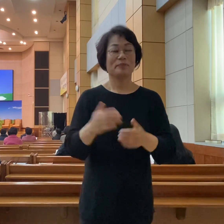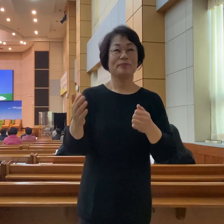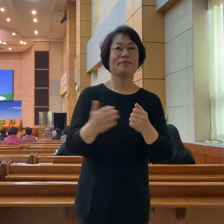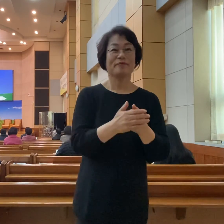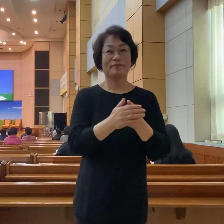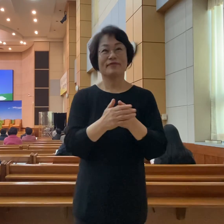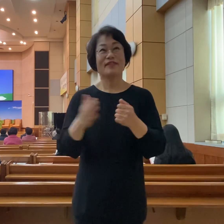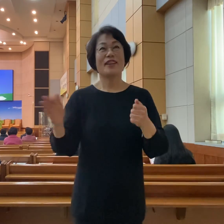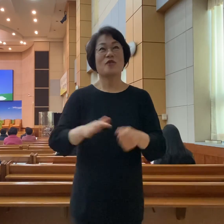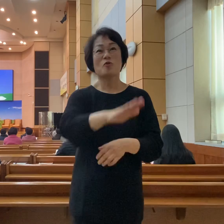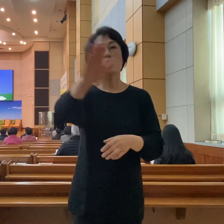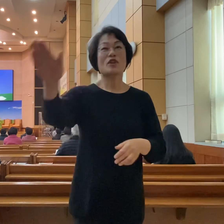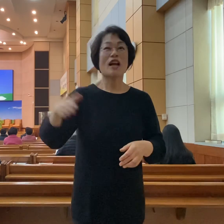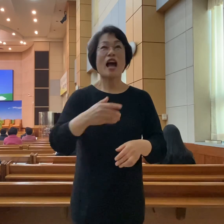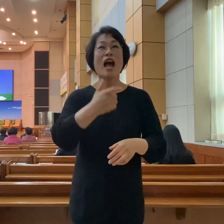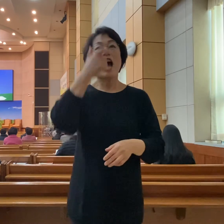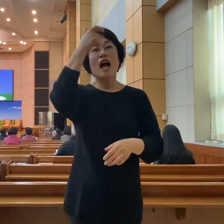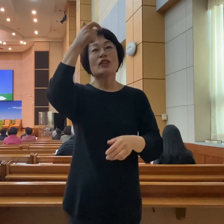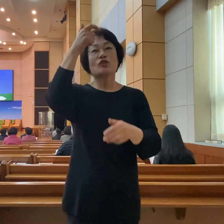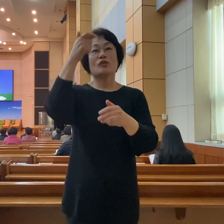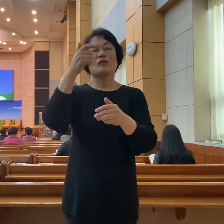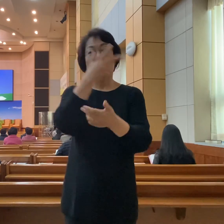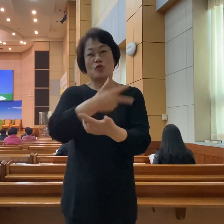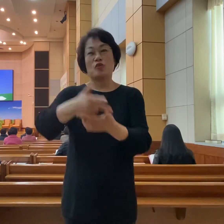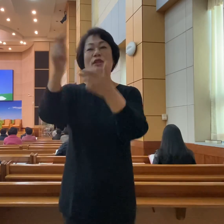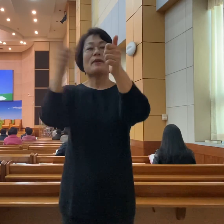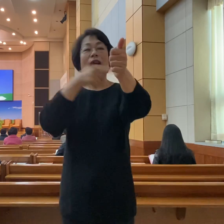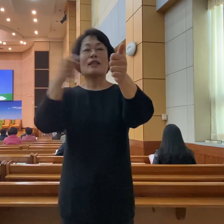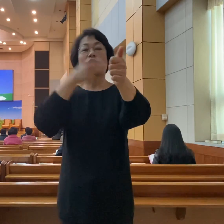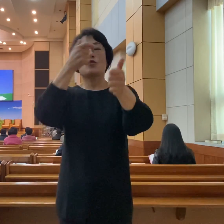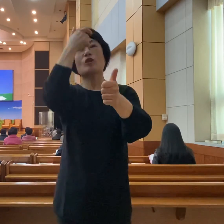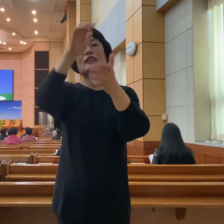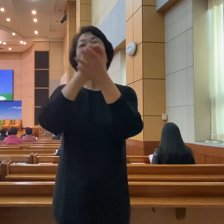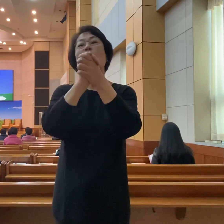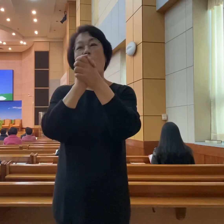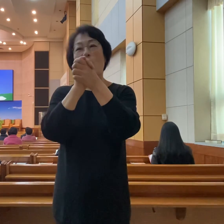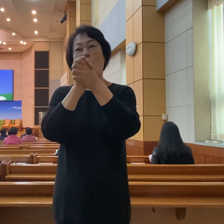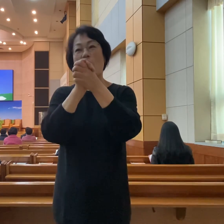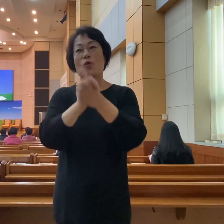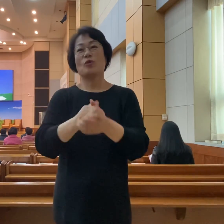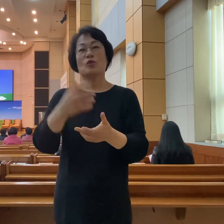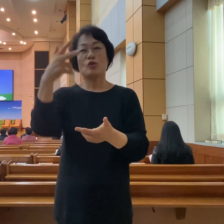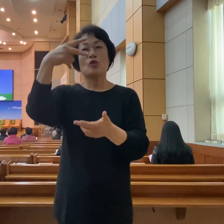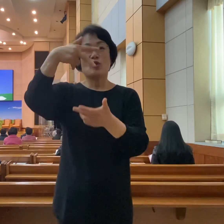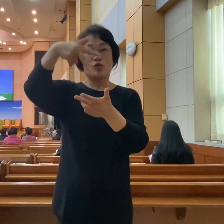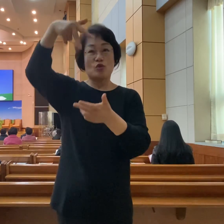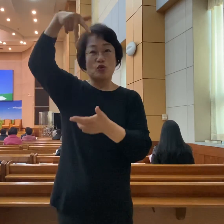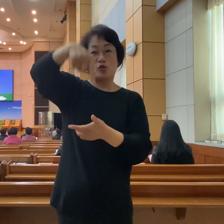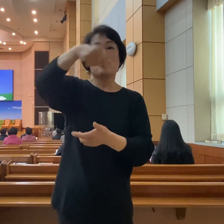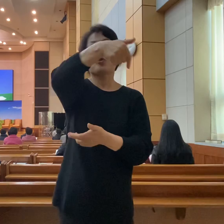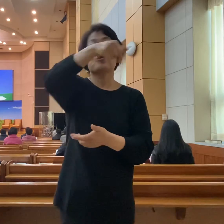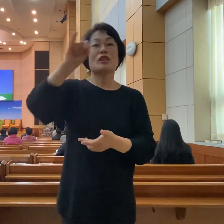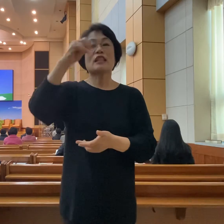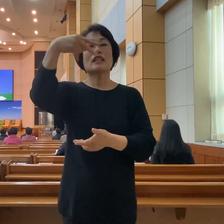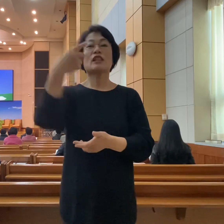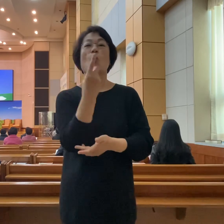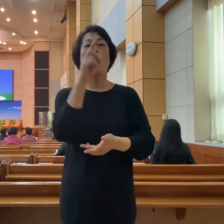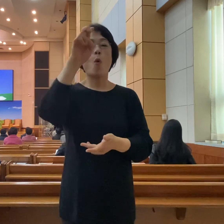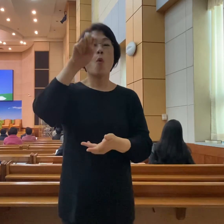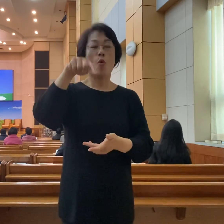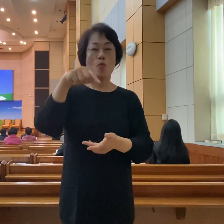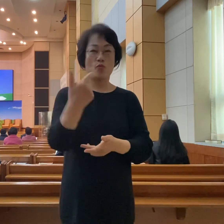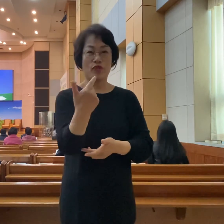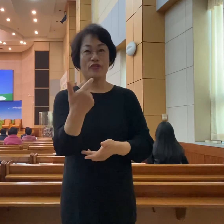그래서 우리가 주기도 우리 기도의 중심, 기도의 핵심은 주기도의 원리를 따라서